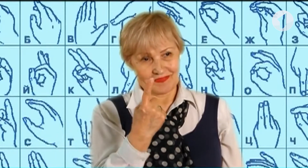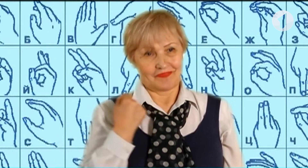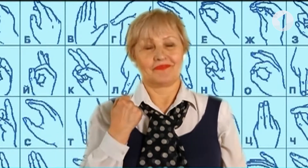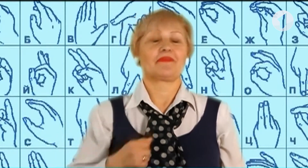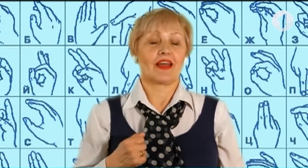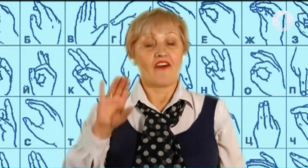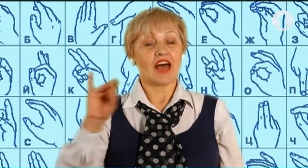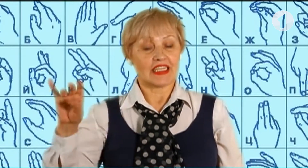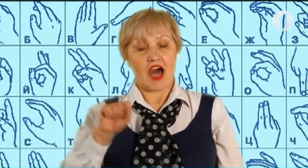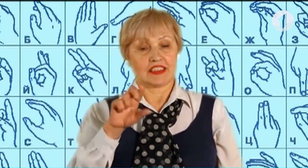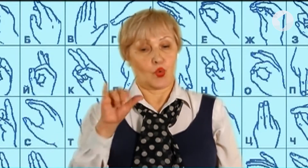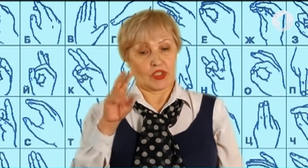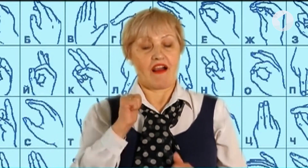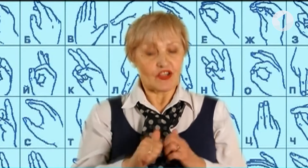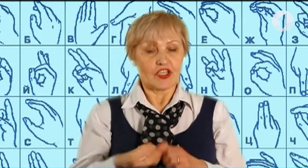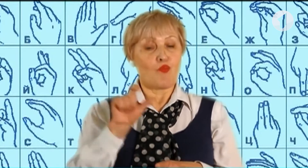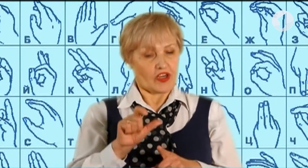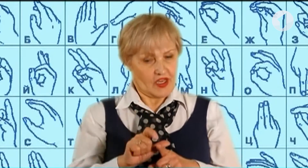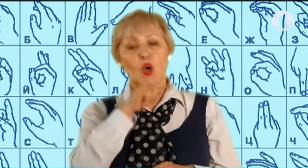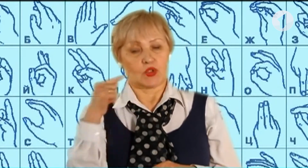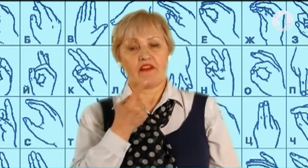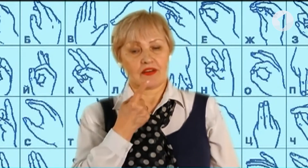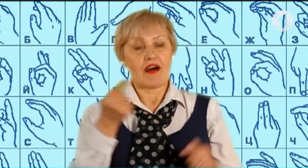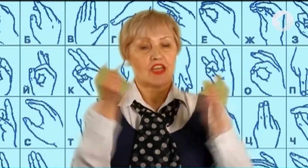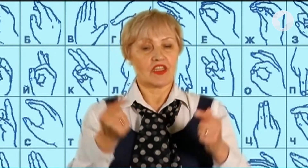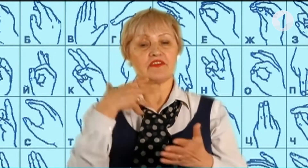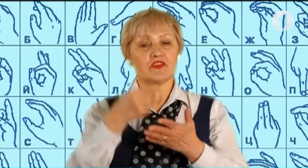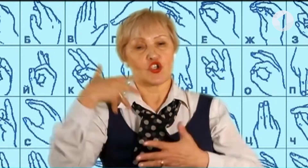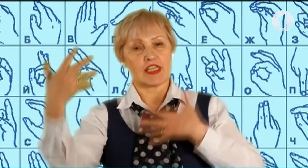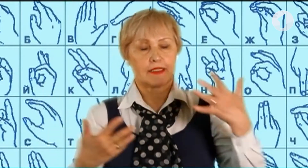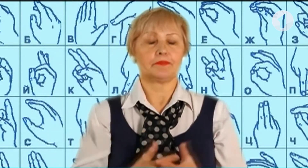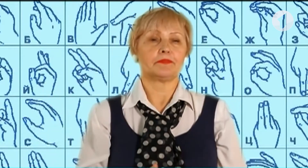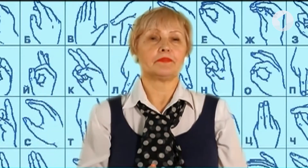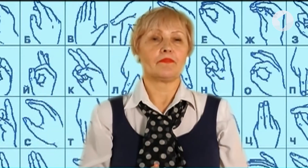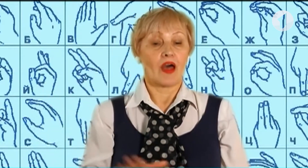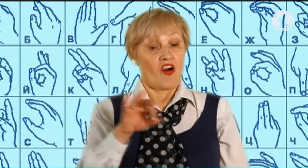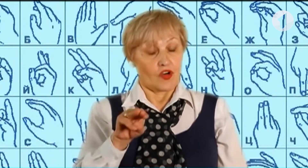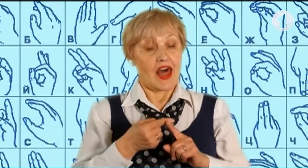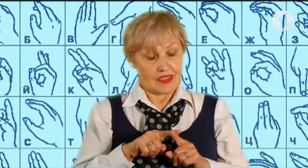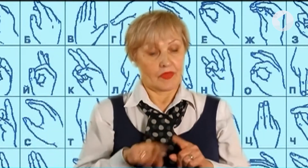В дактильной азбуке каждой букве русского языка соответствует свой жест. Вот это буква